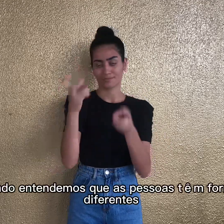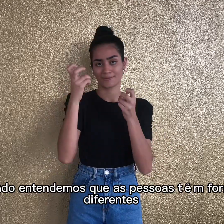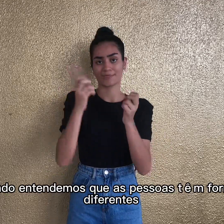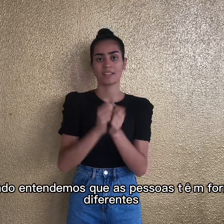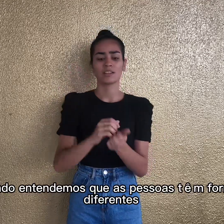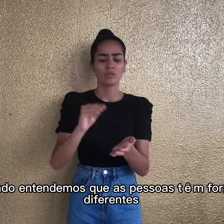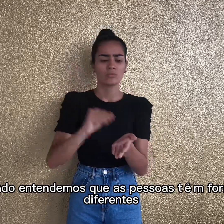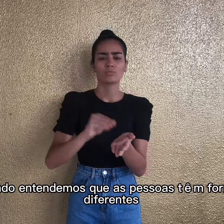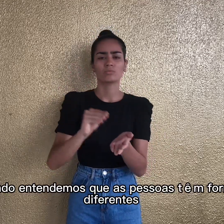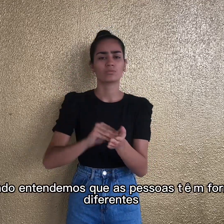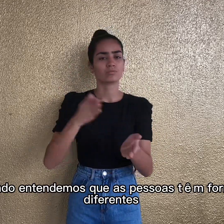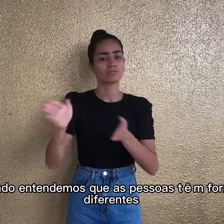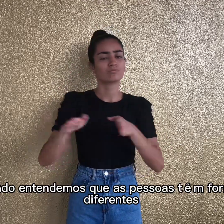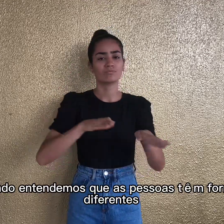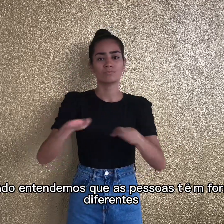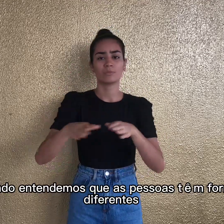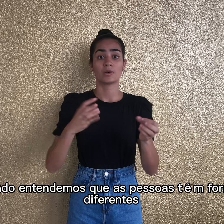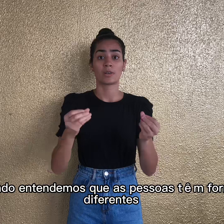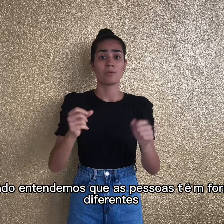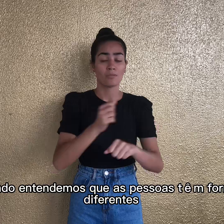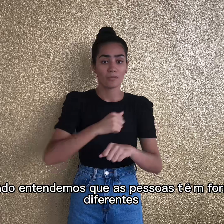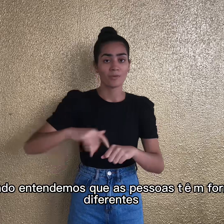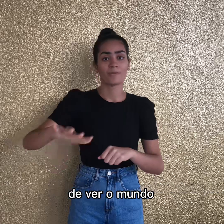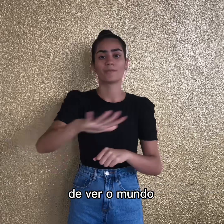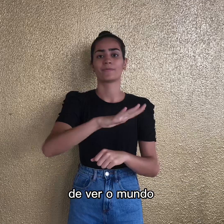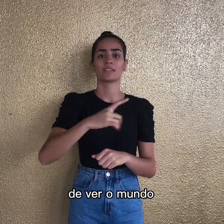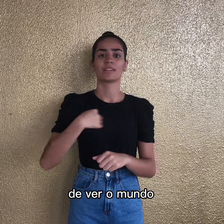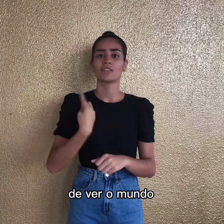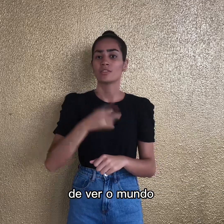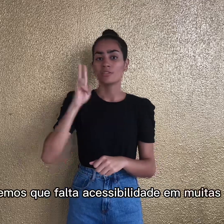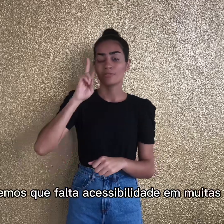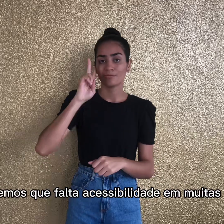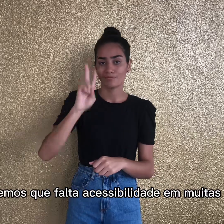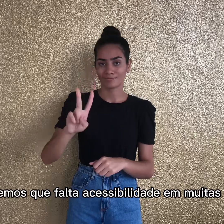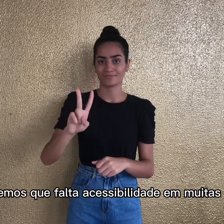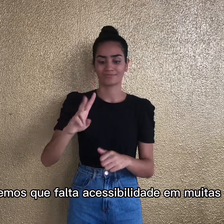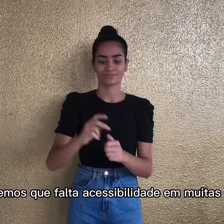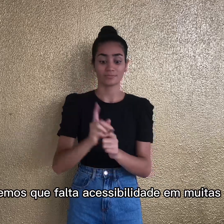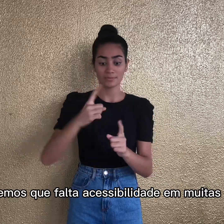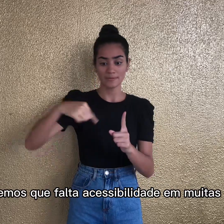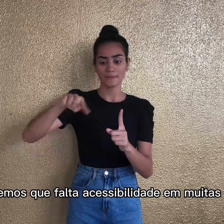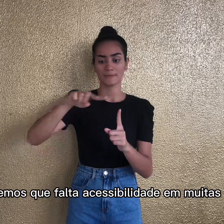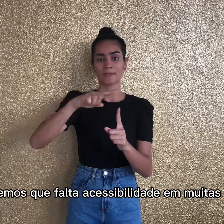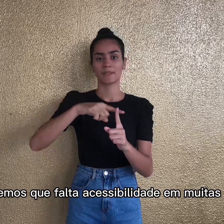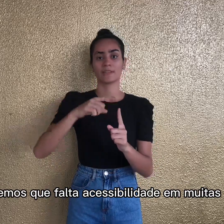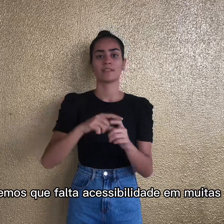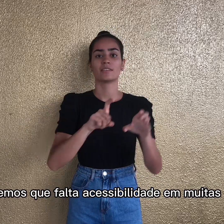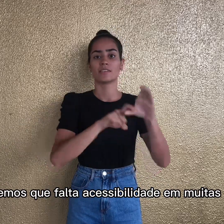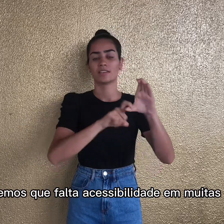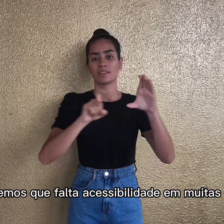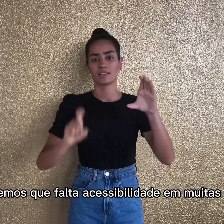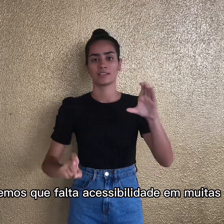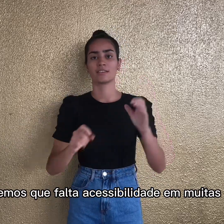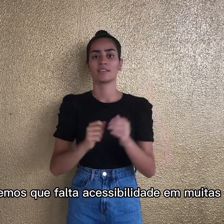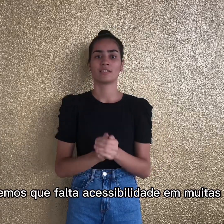Quando entendemos que as pessoas têm formas diferentes de ver o mundo, percebemos que falta acessibilidade em muitas